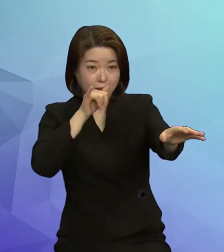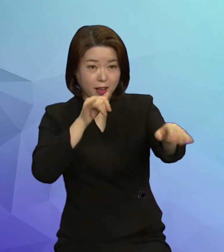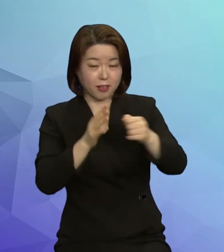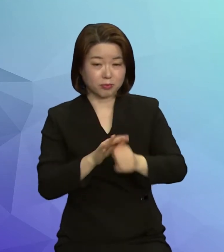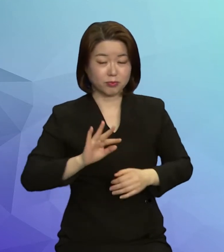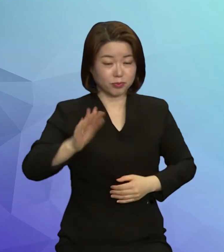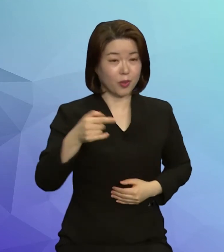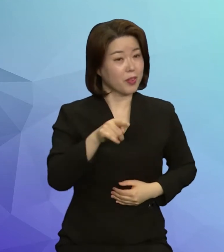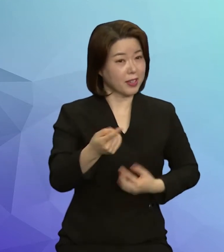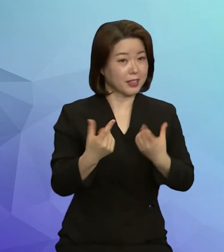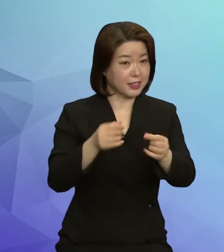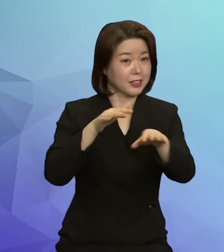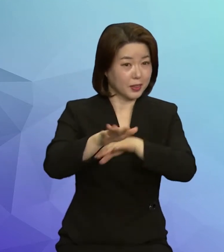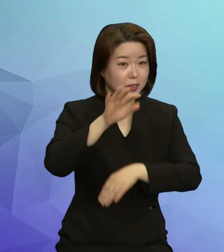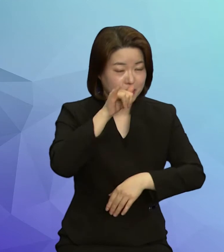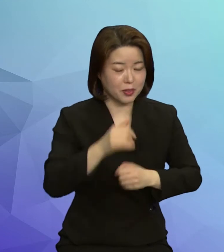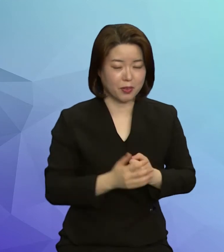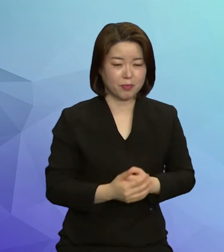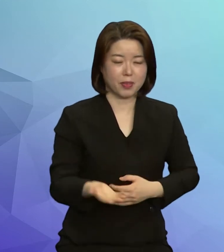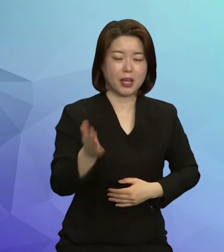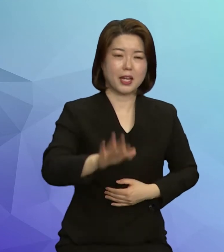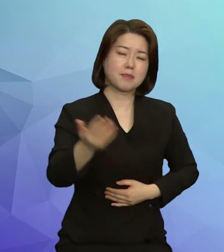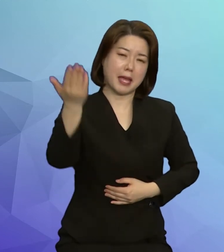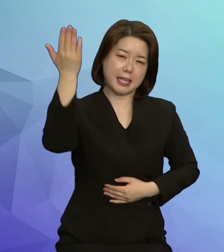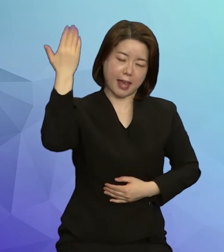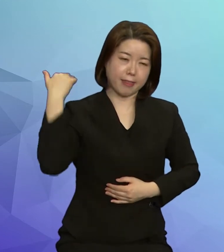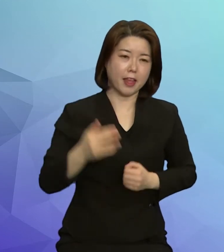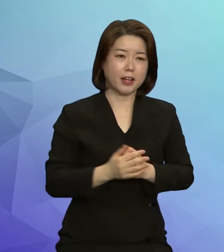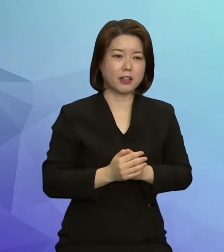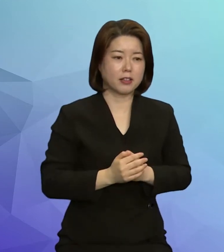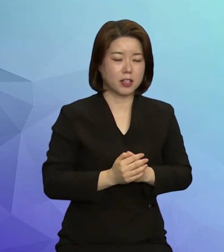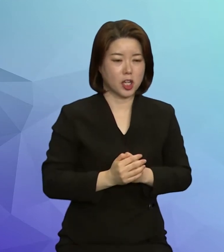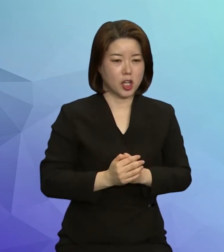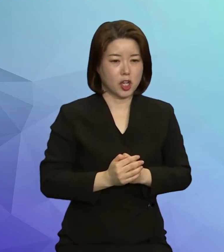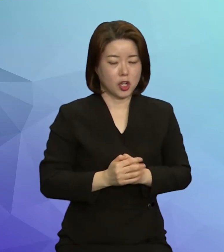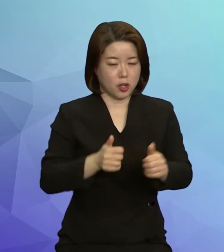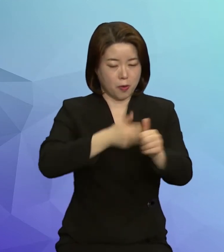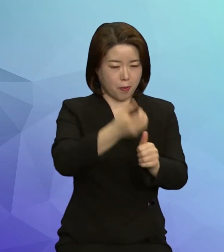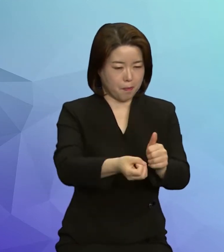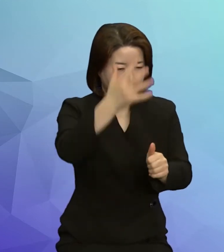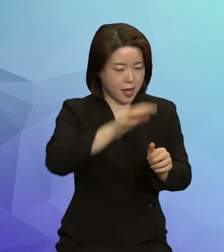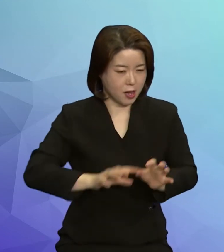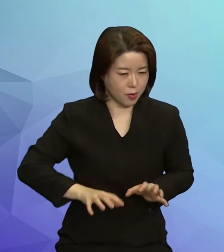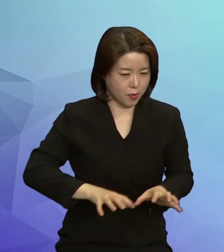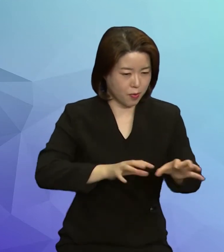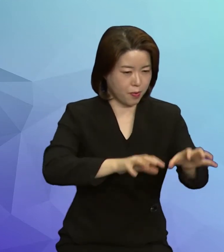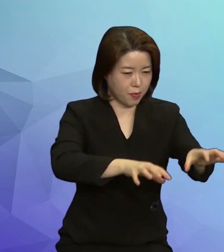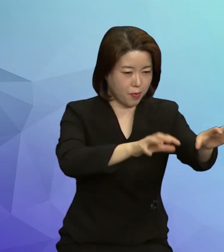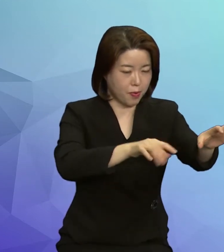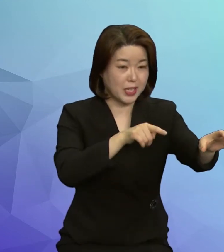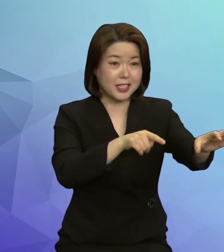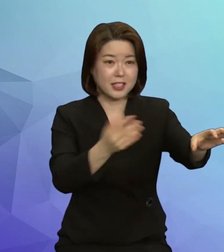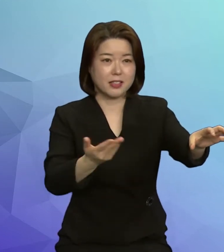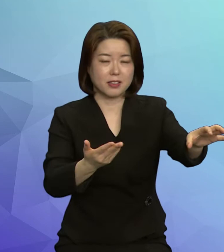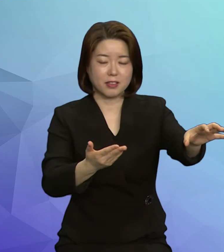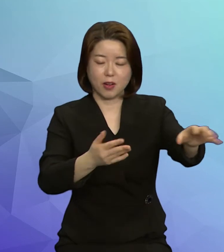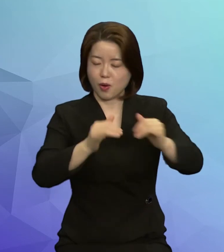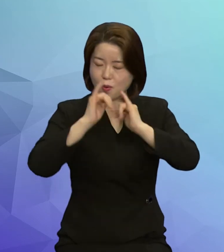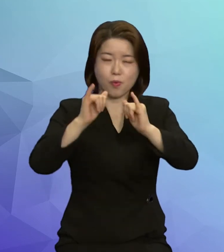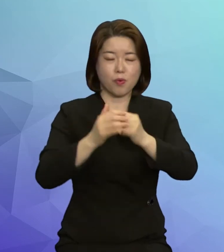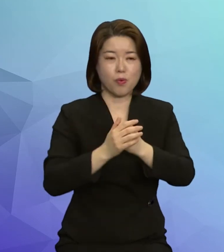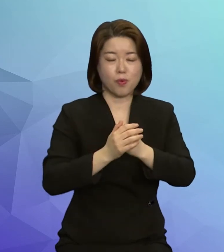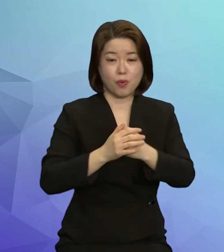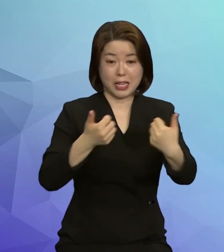할까요? 요즘에는 그렇게 보이죠. 그때 당시로서는 대단한 일이었어요. 전쟁을 나간